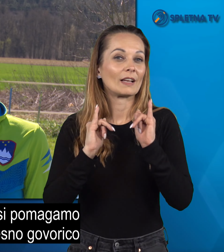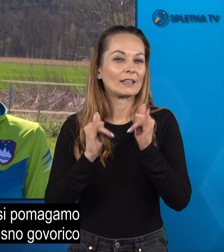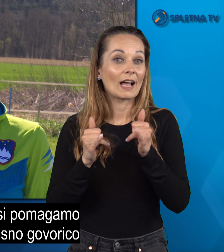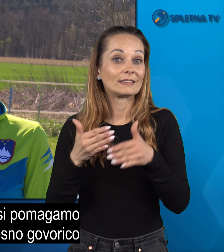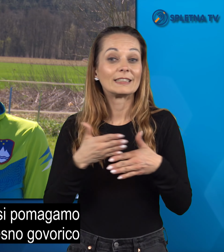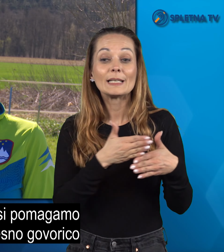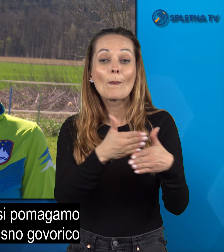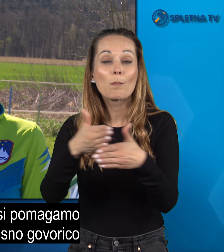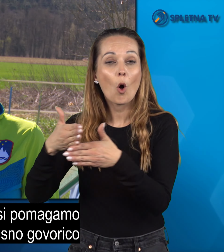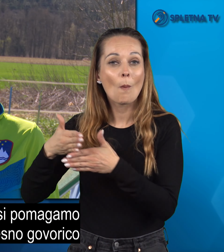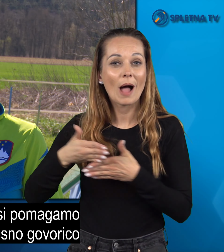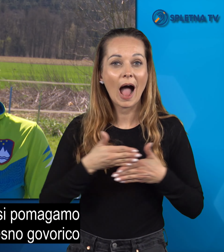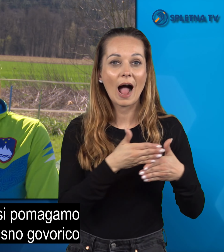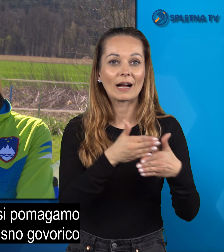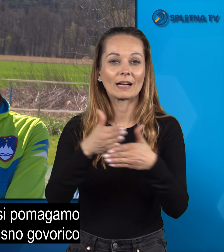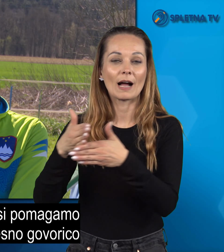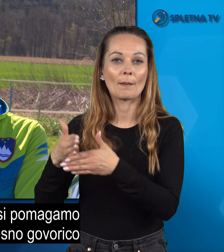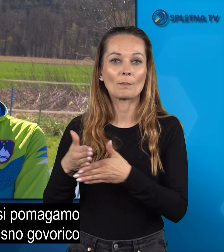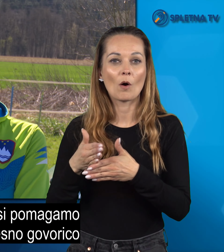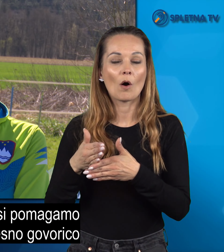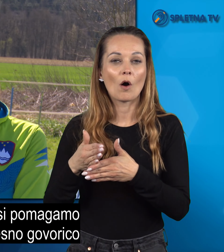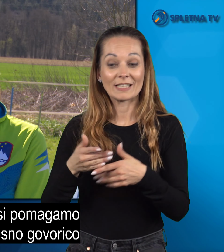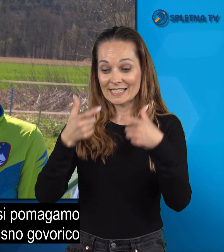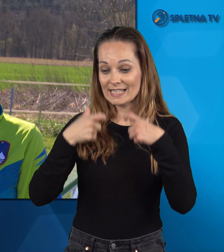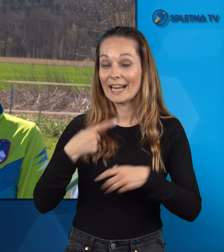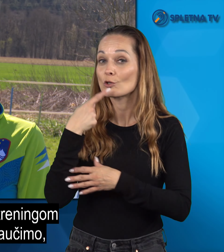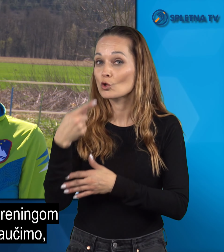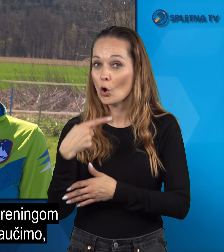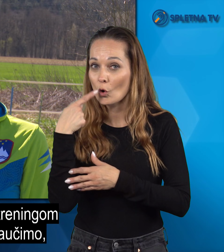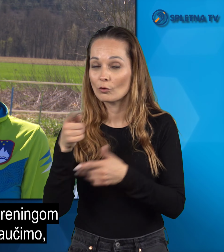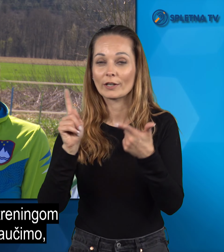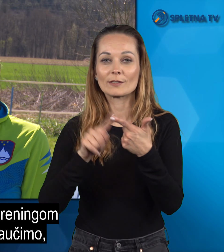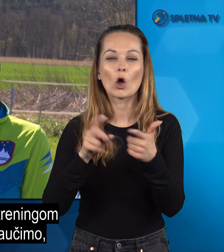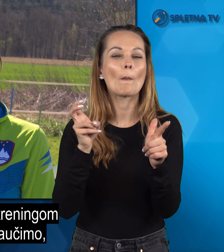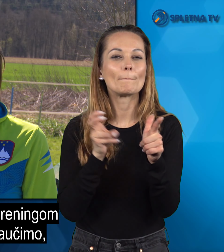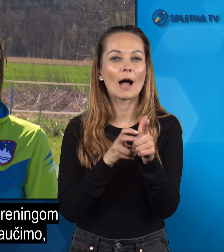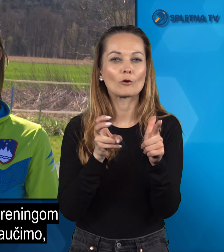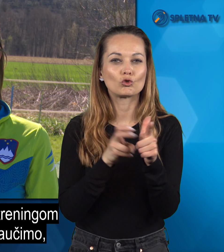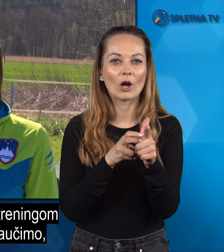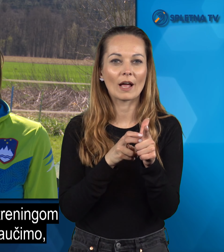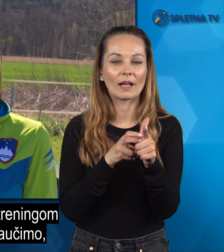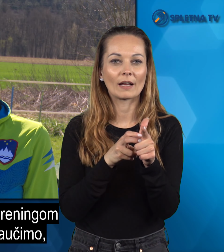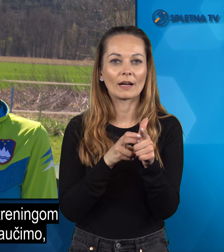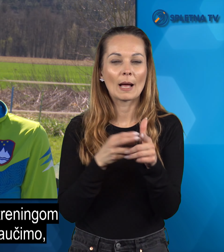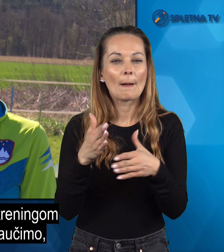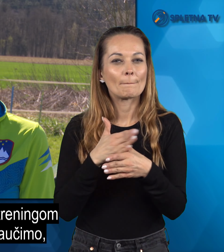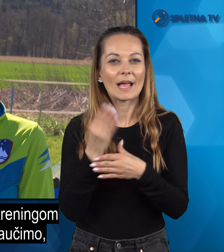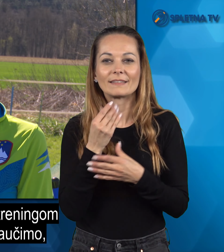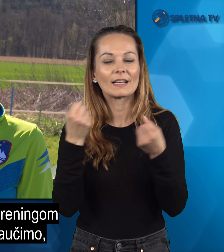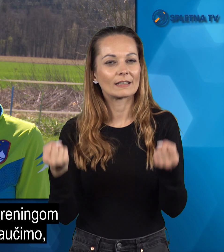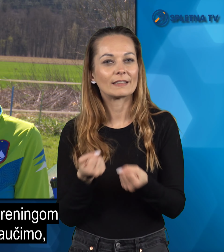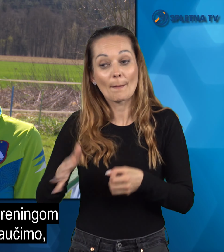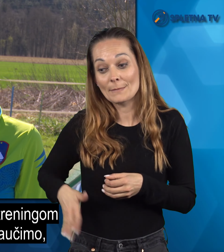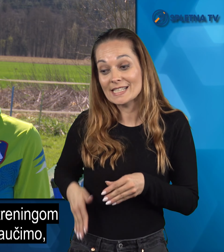Načeloma si pomagamo samo telesno govorico in pa tekom treninga